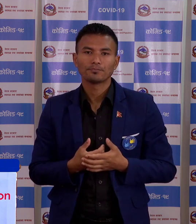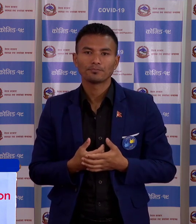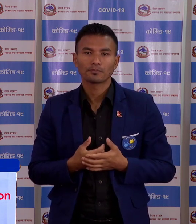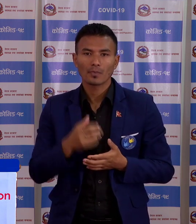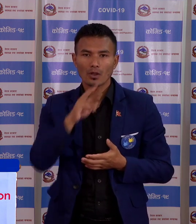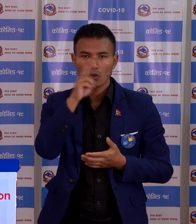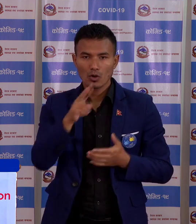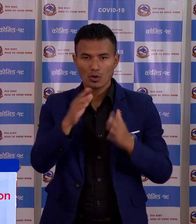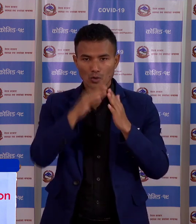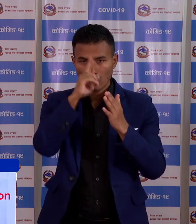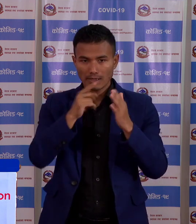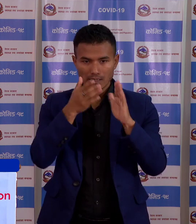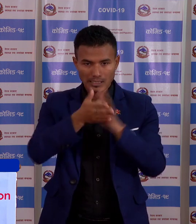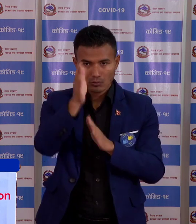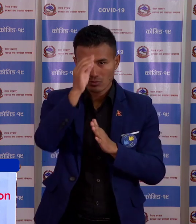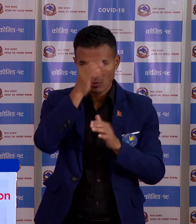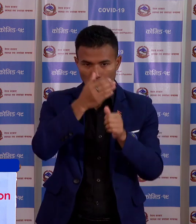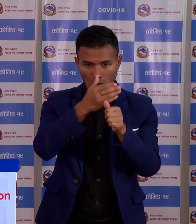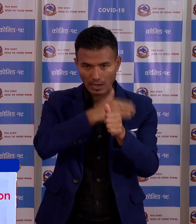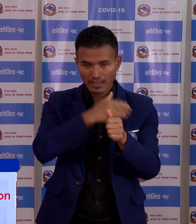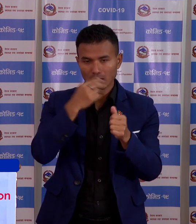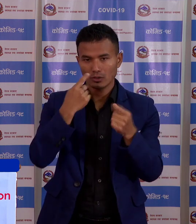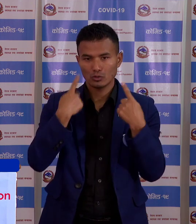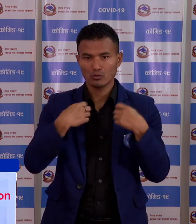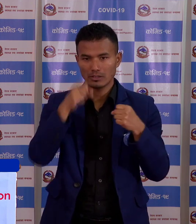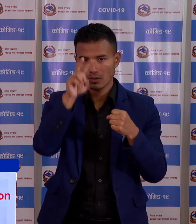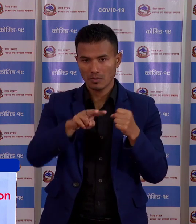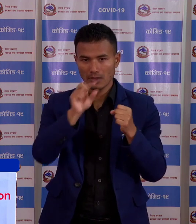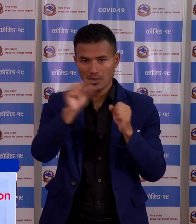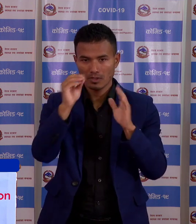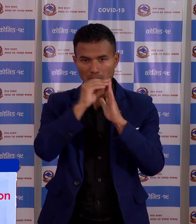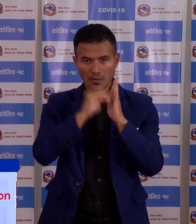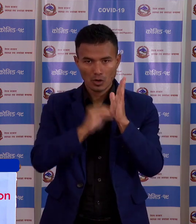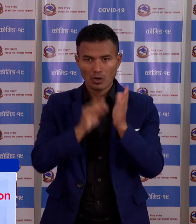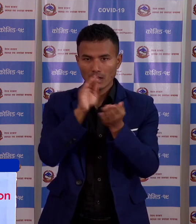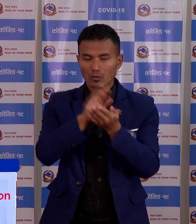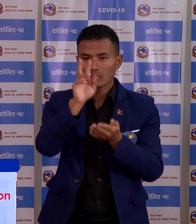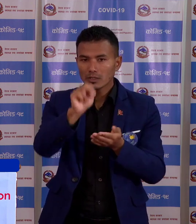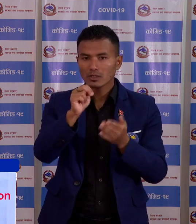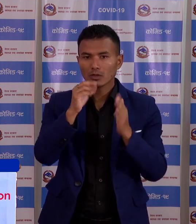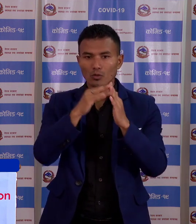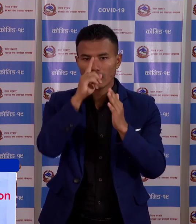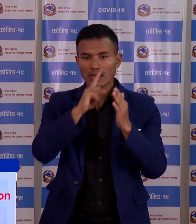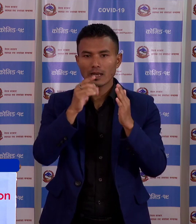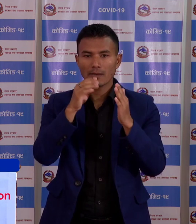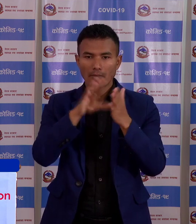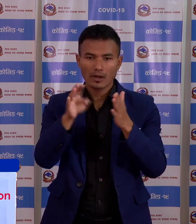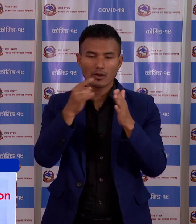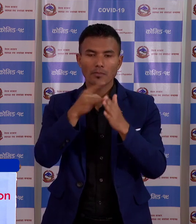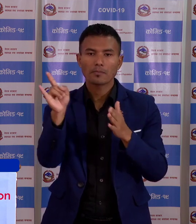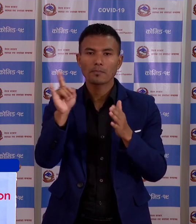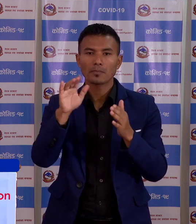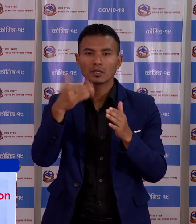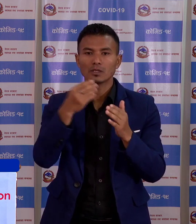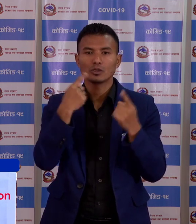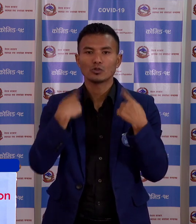quarantine मा जानो पूर्व स्वास्ते इस्तिती को विवरन राखनो पर्ने कुरा quarantine बाट निस्कदै गर्दा पनी